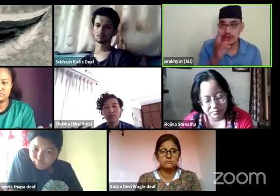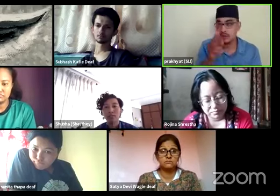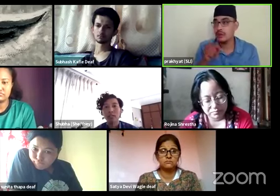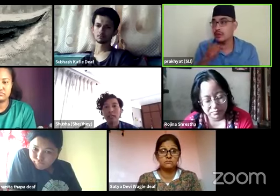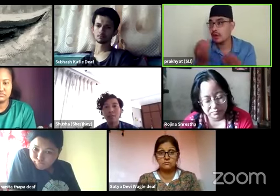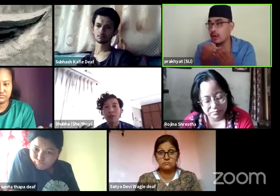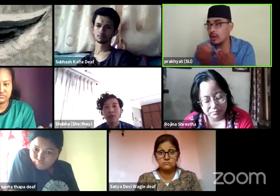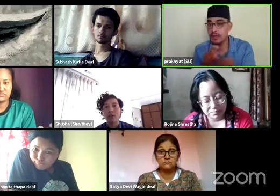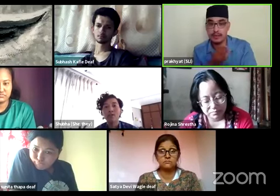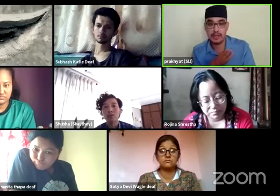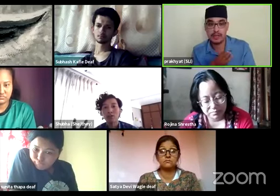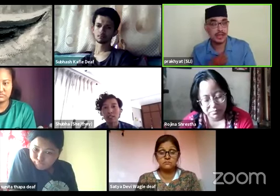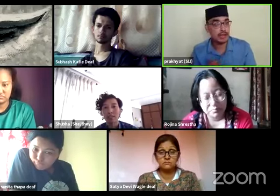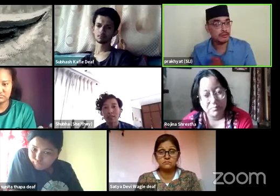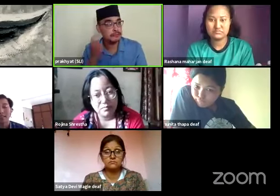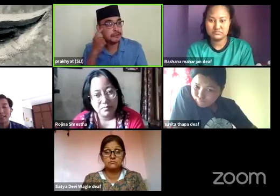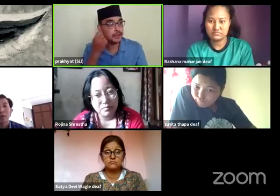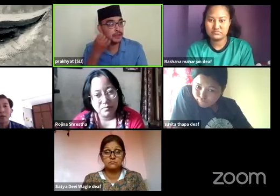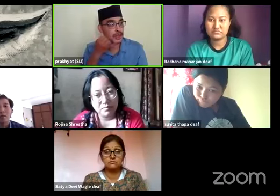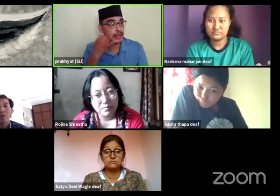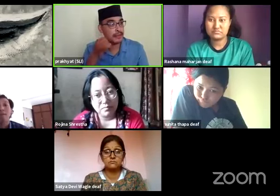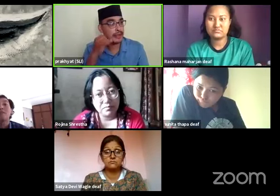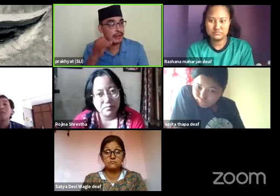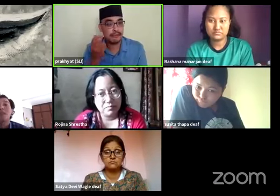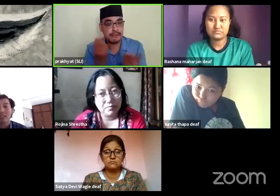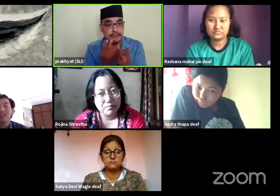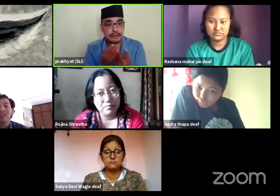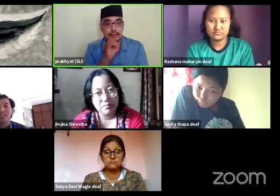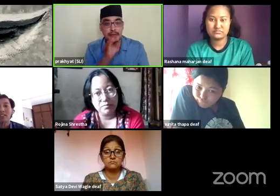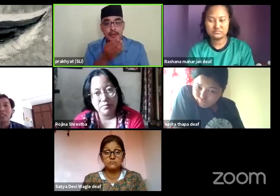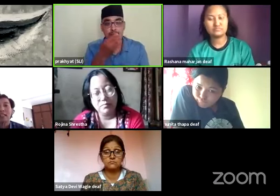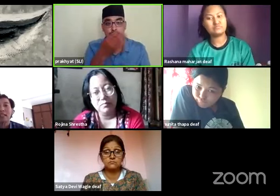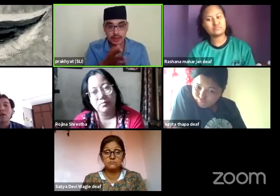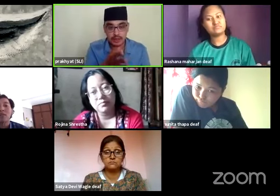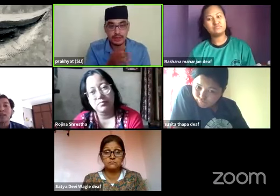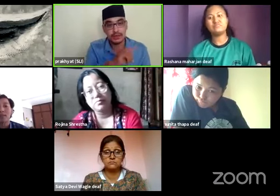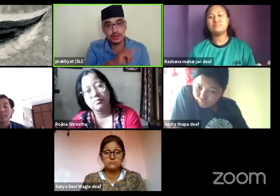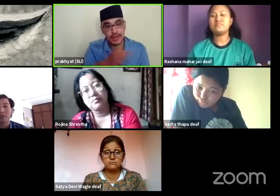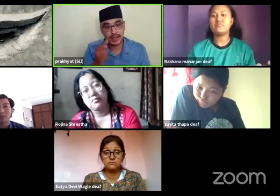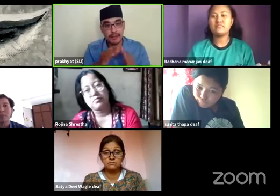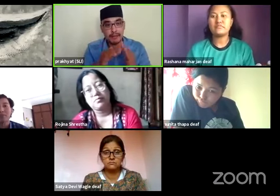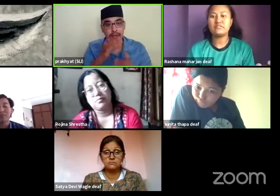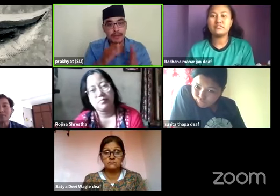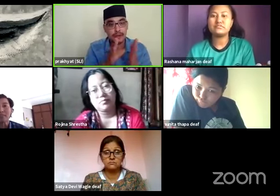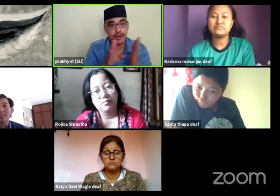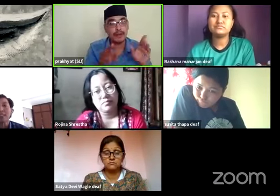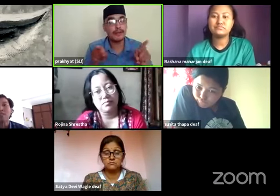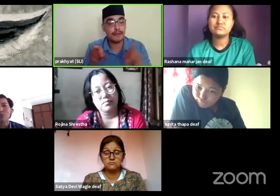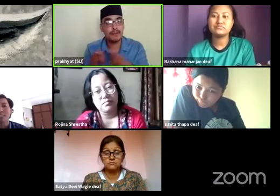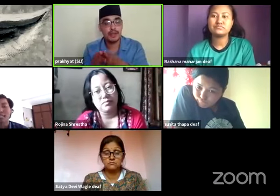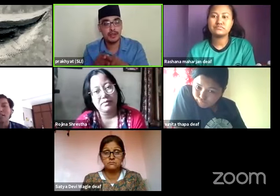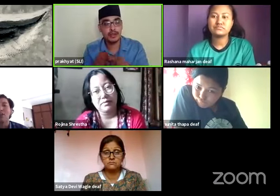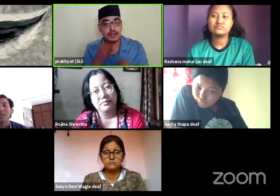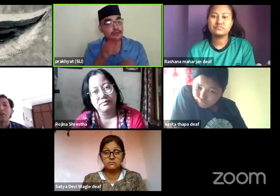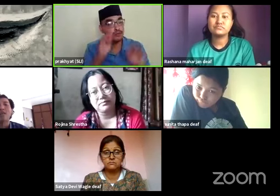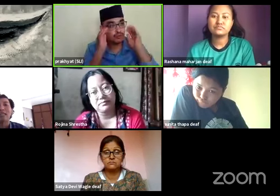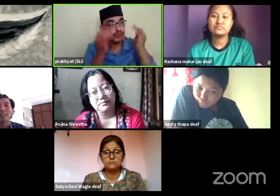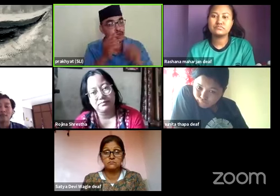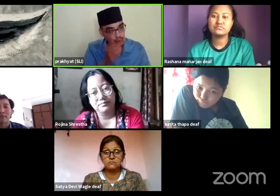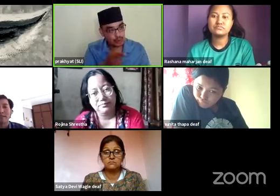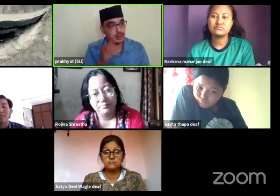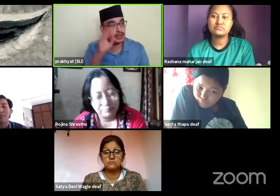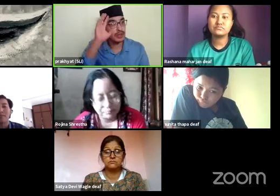व्यक्तिहरू सधैँ हाम्रो लागि नराम्रो सोचेर मात्रै भन्ने पनि हुँदैनन् होइन. कहिलेकाहीँ परिवारबाटै पनि तिम्रै सुरक्षाको लागि गरे हो